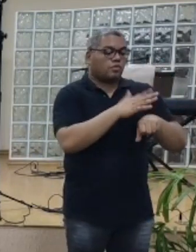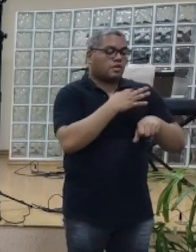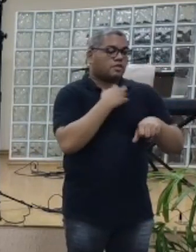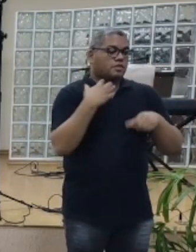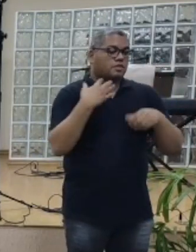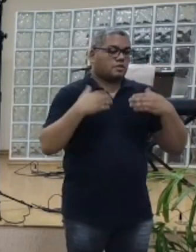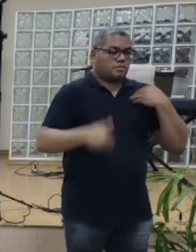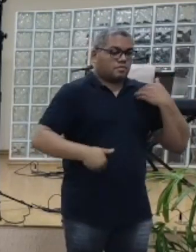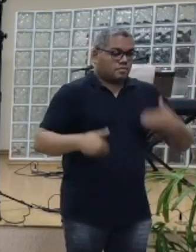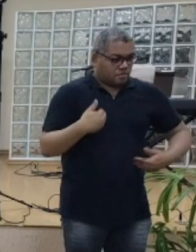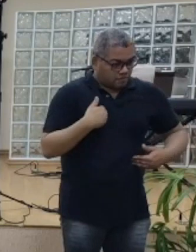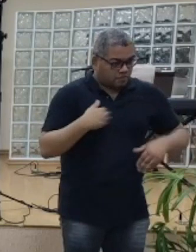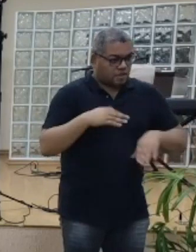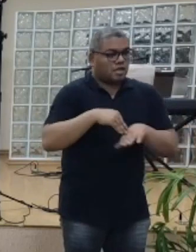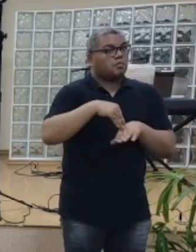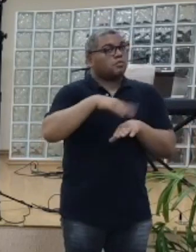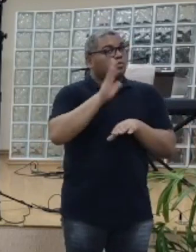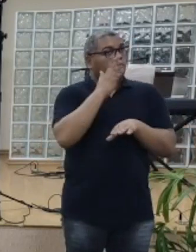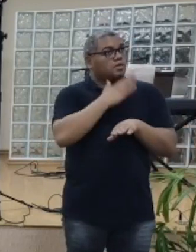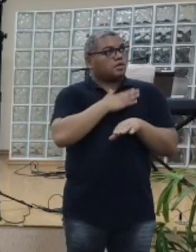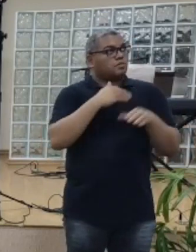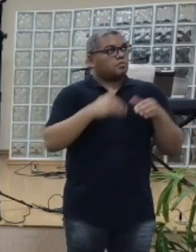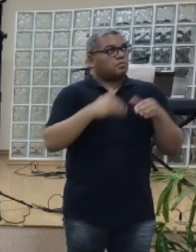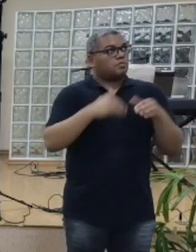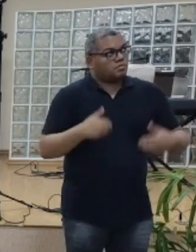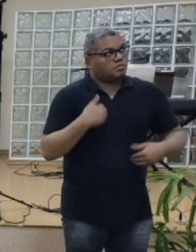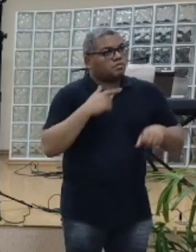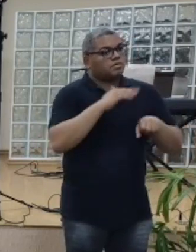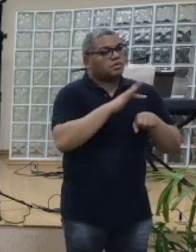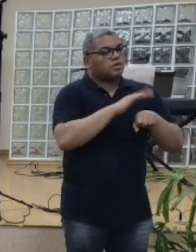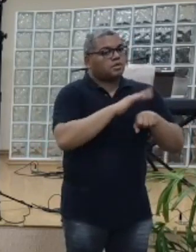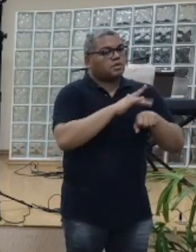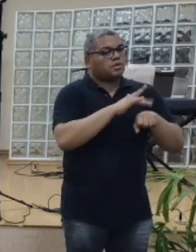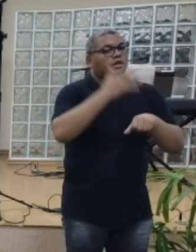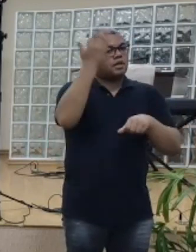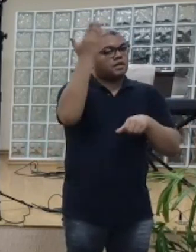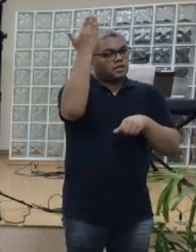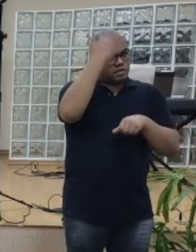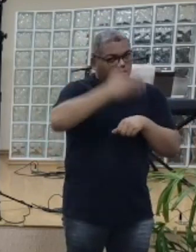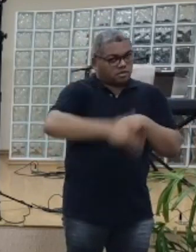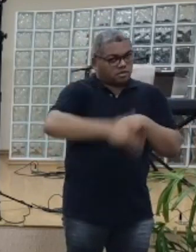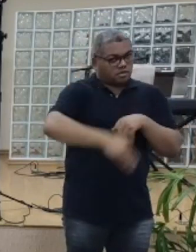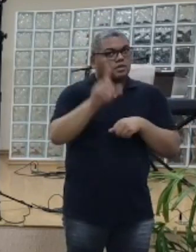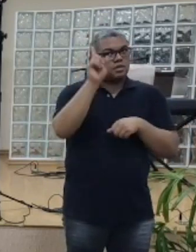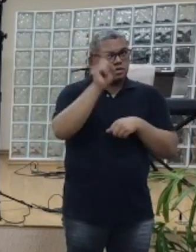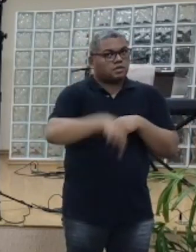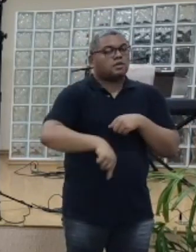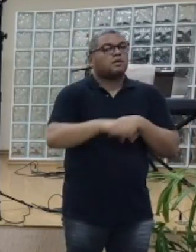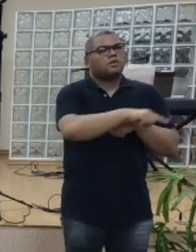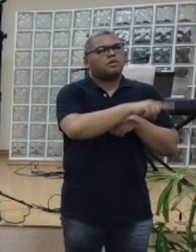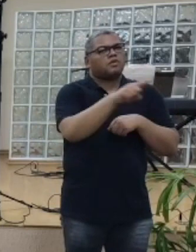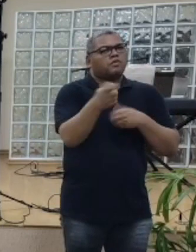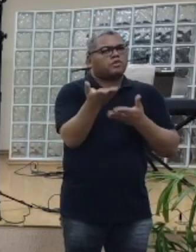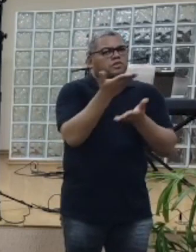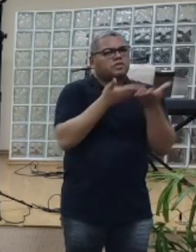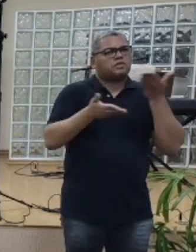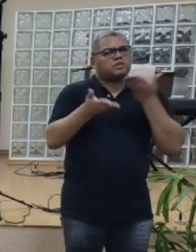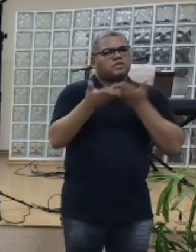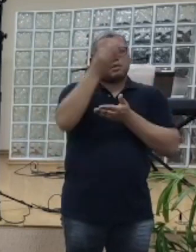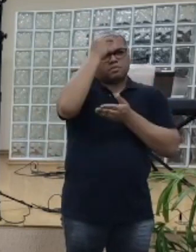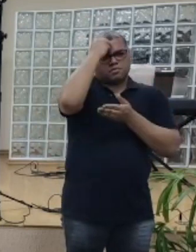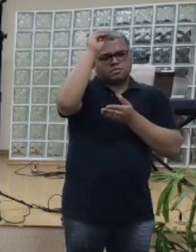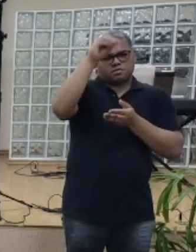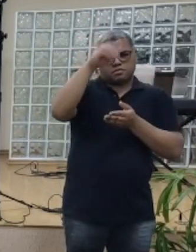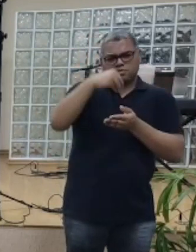por mais que a minha enfermidade na carne lhes tenha sido uma provação, vocês não me trataram com desprezo e